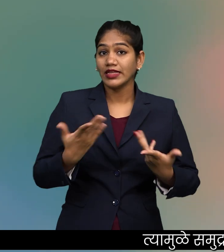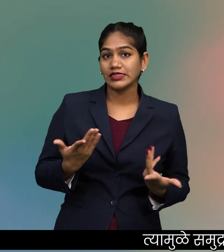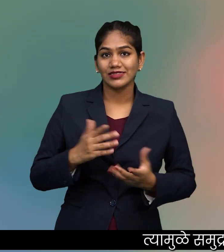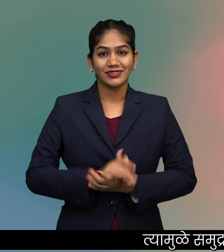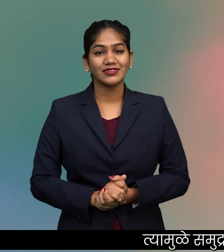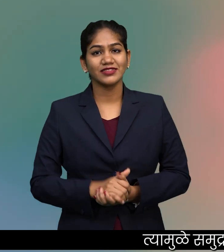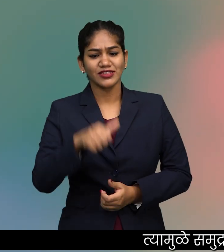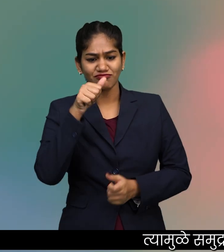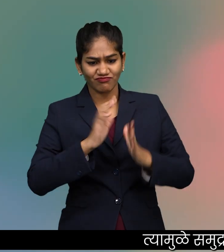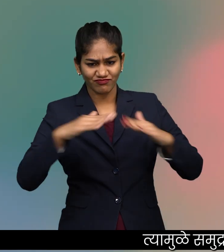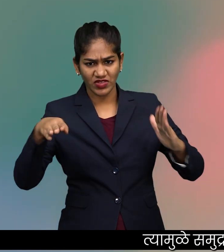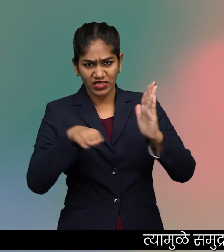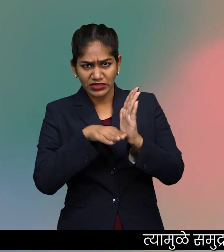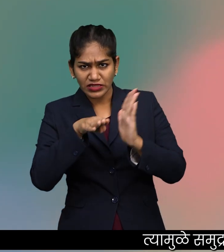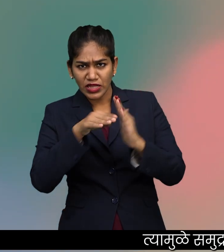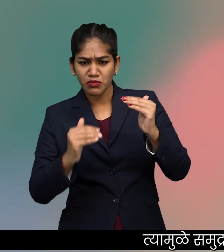त्यामुळे समुद्राची पातळी अधिक असते.